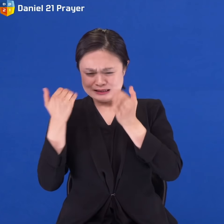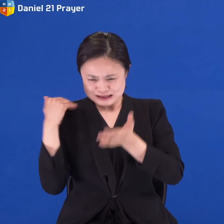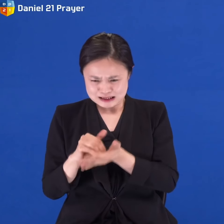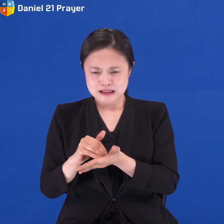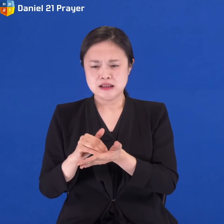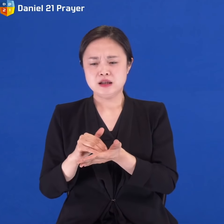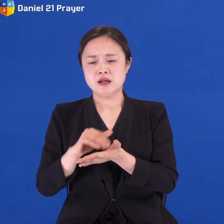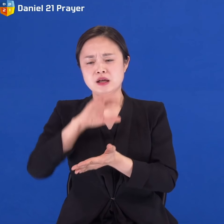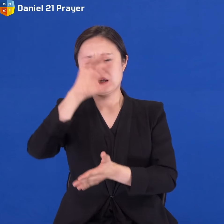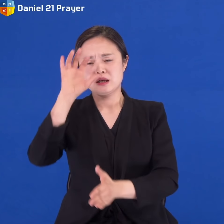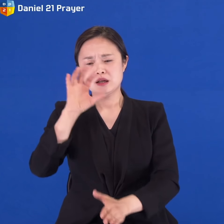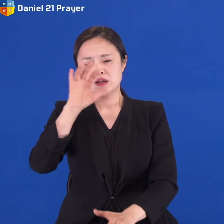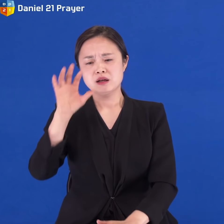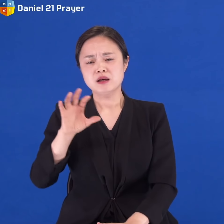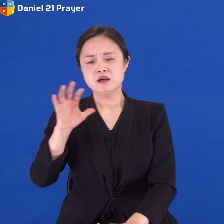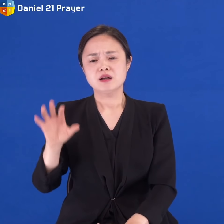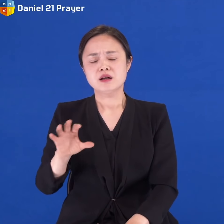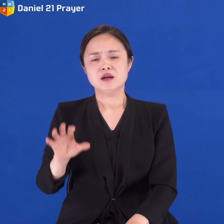있었습니다.